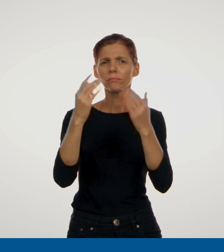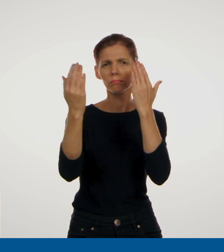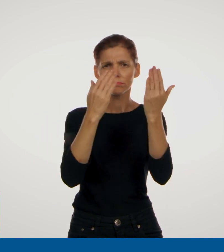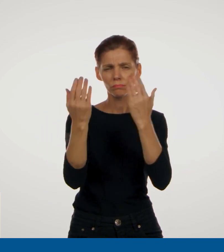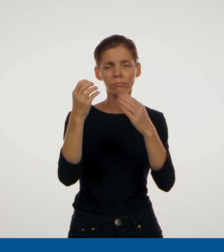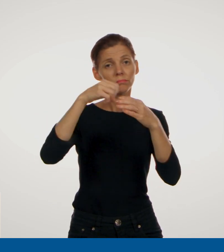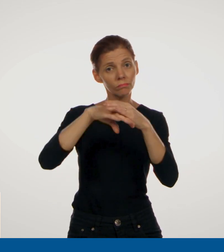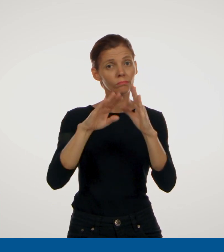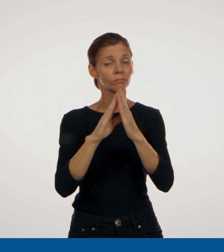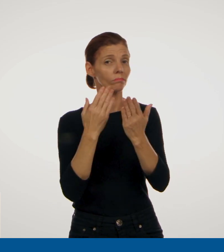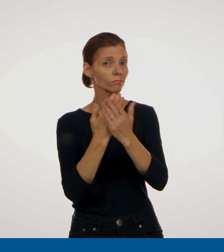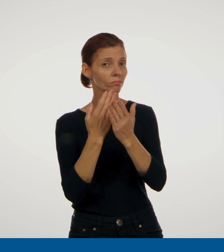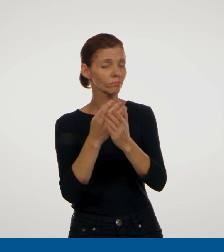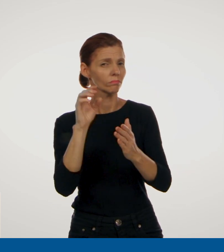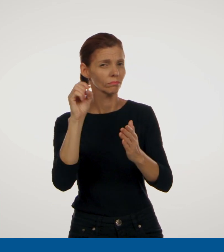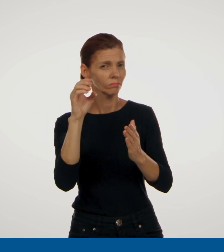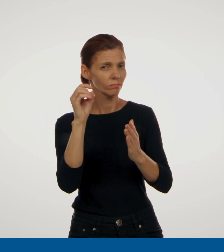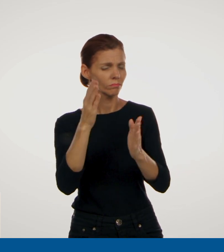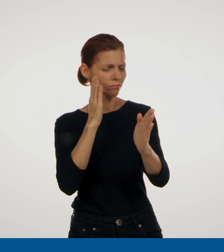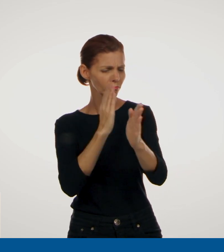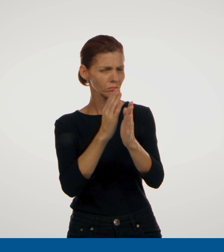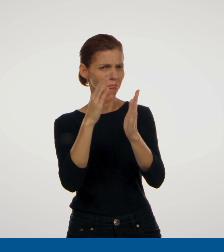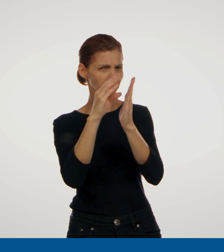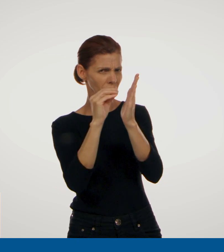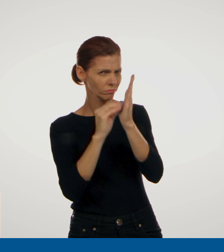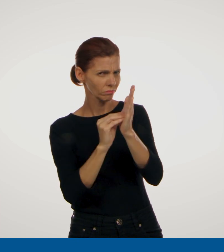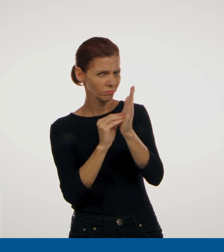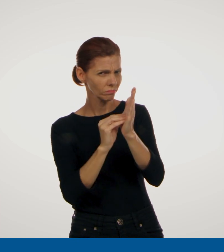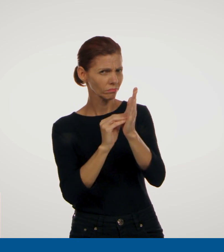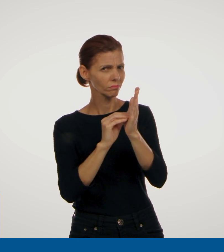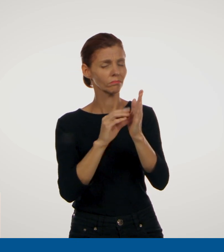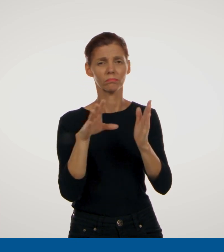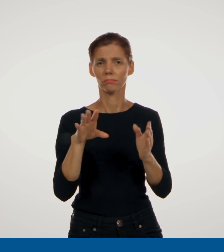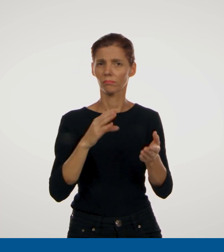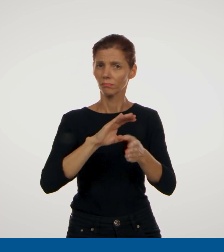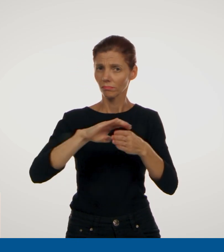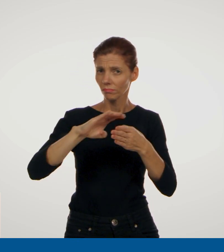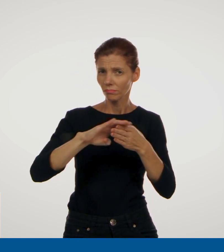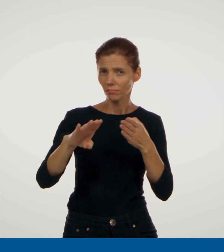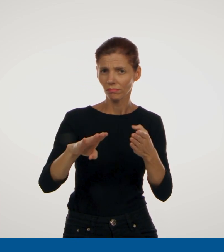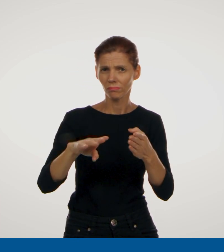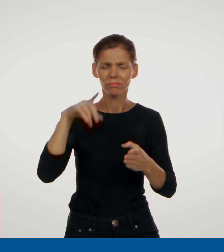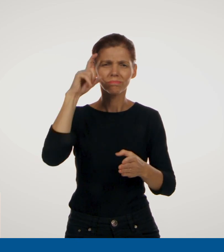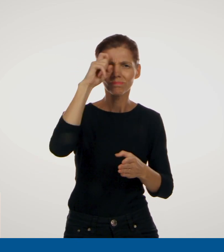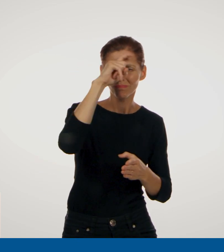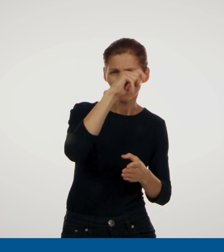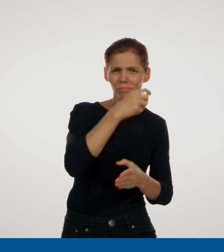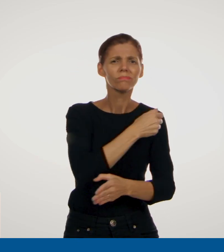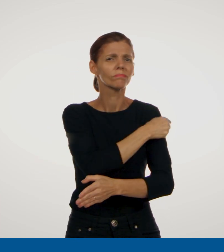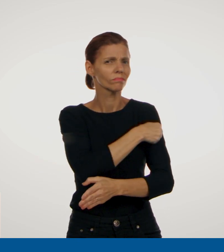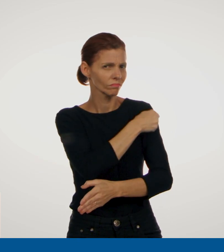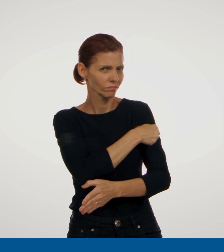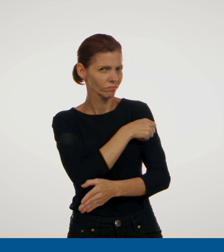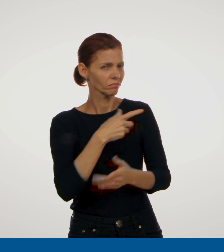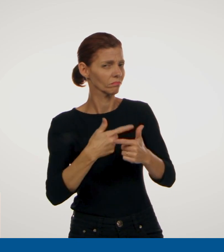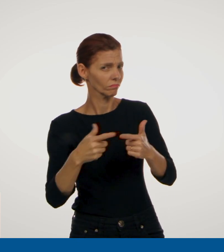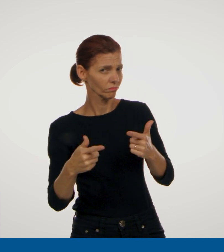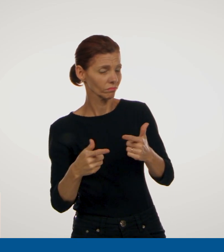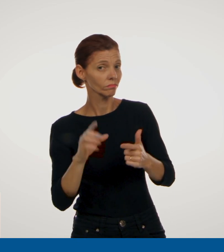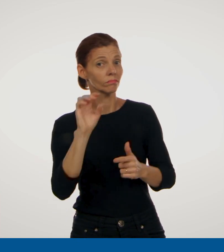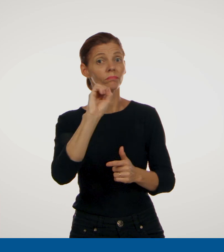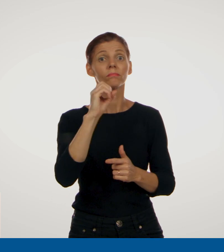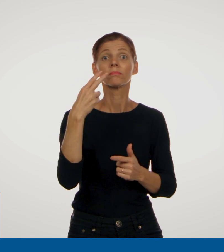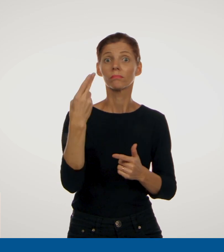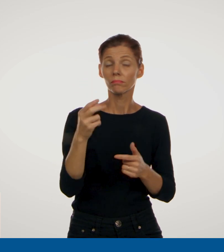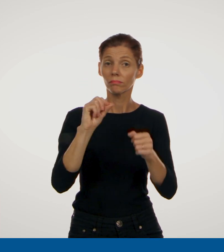informação. A atuação do psicólogo na escola não se limita ao diagnóstico, à orientação e ao encaminhamento dos casos mais